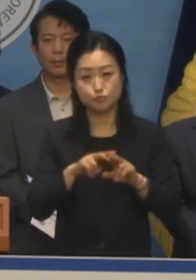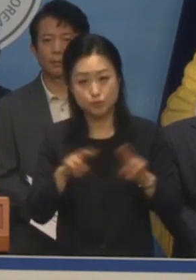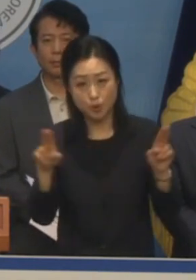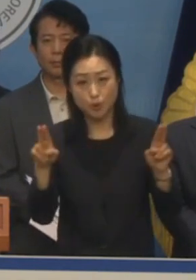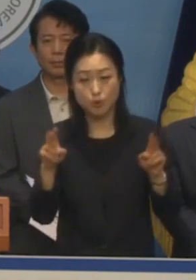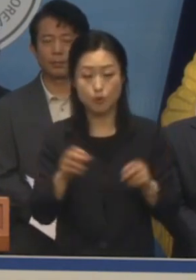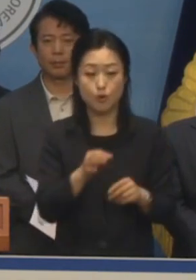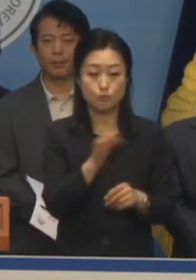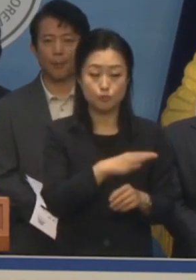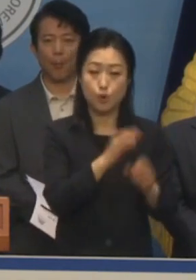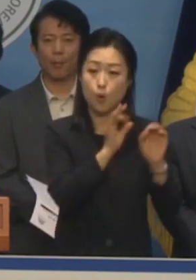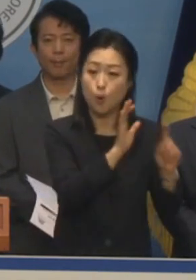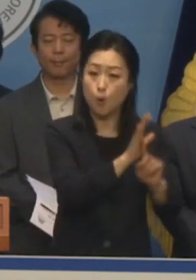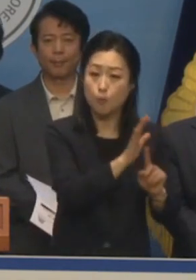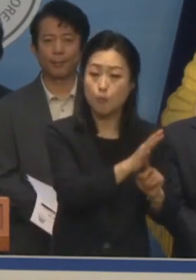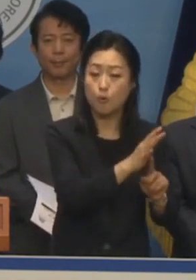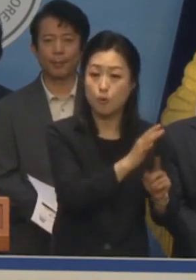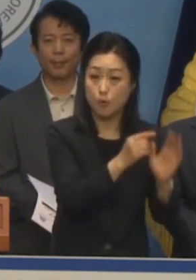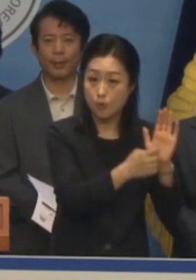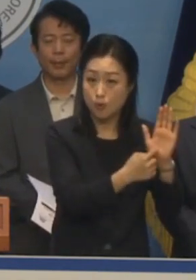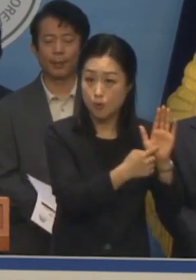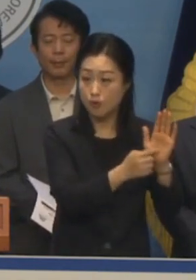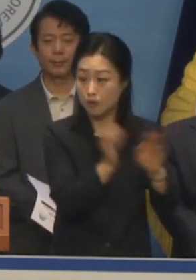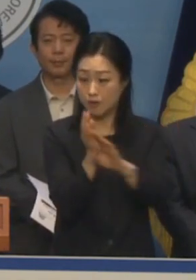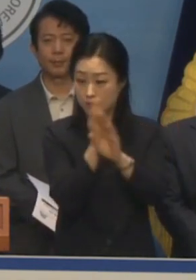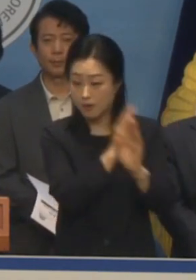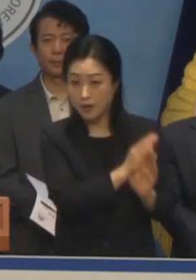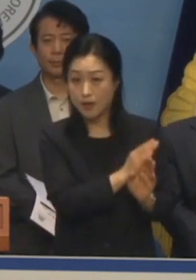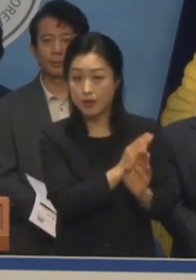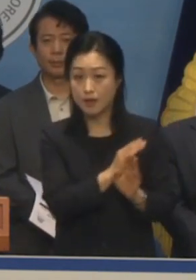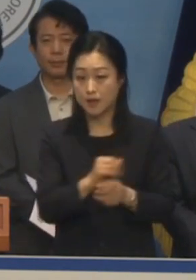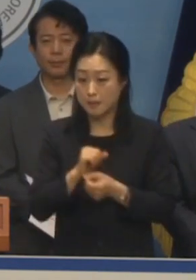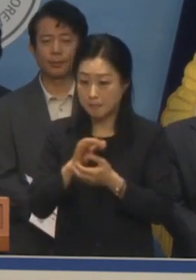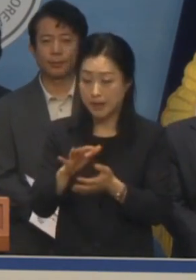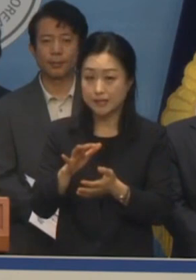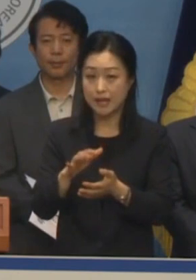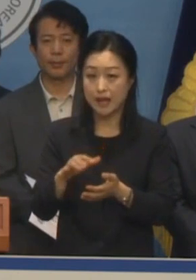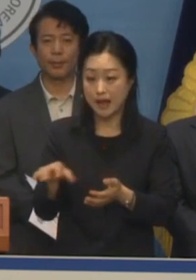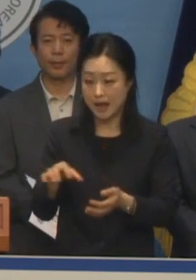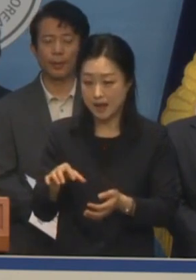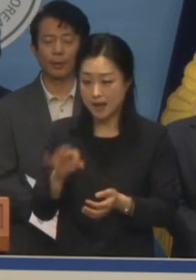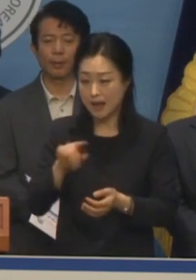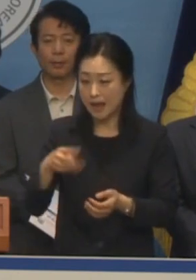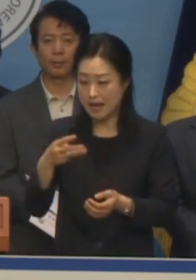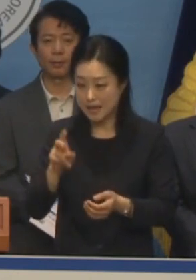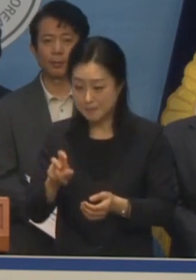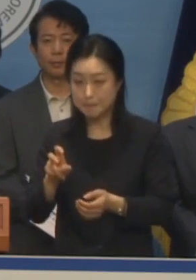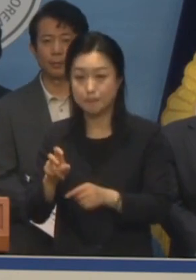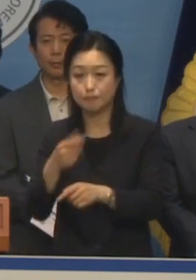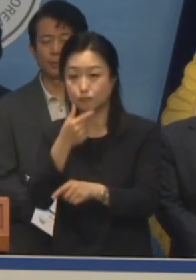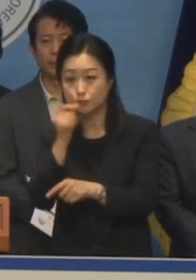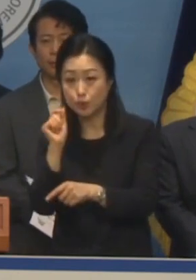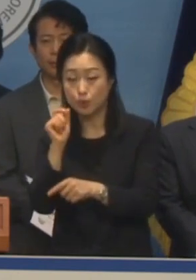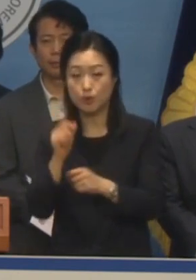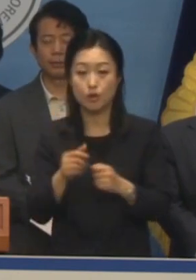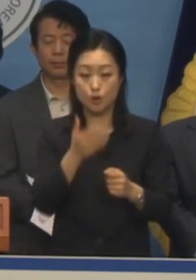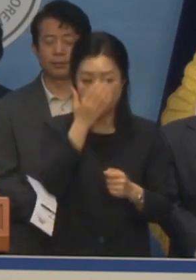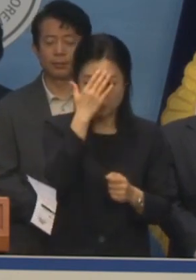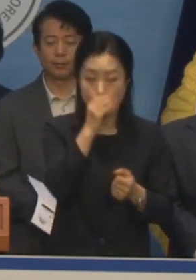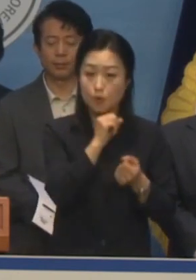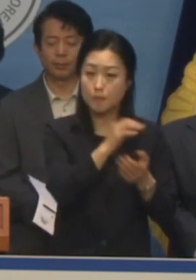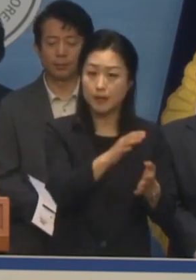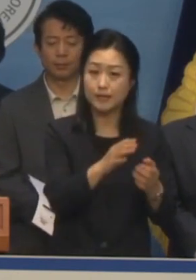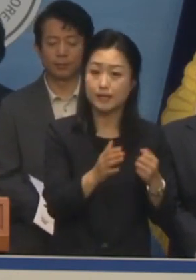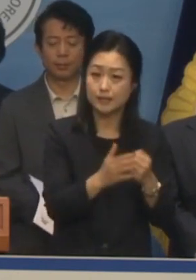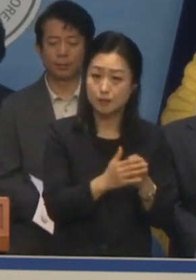배달만 홍보하고 배달 시스템에 대한 알림 부족, 현재 배달 플랫폼들은 무료 배달 정책으로 인한